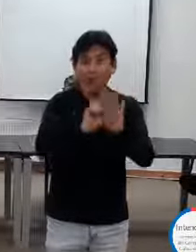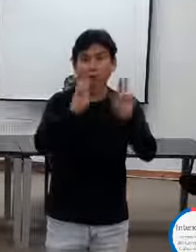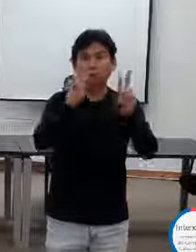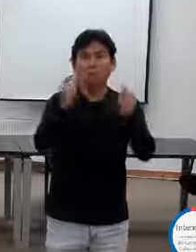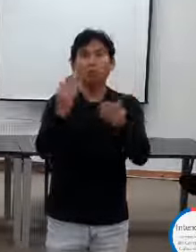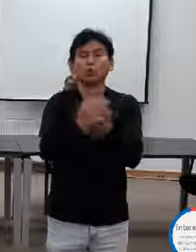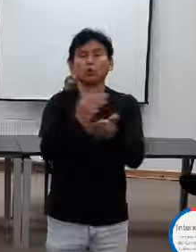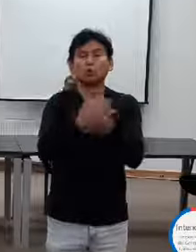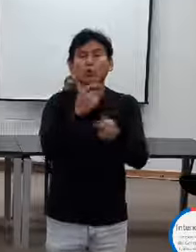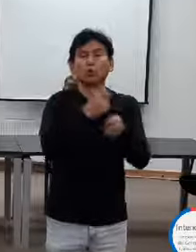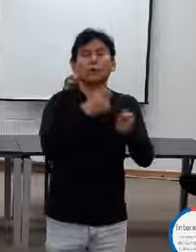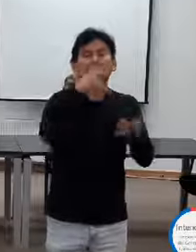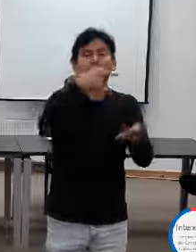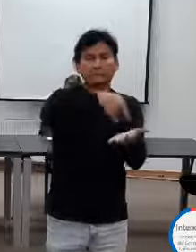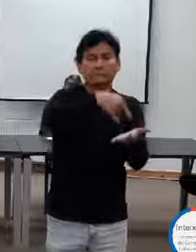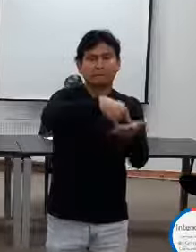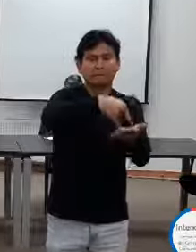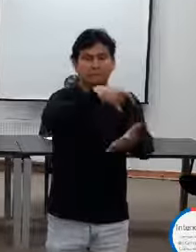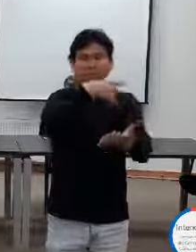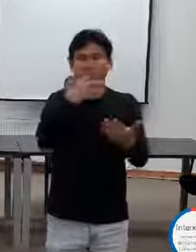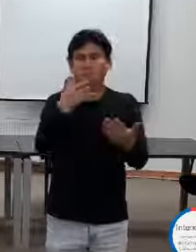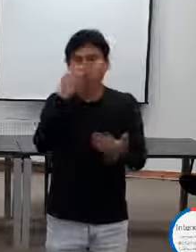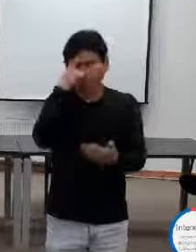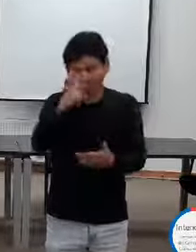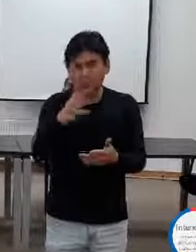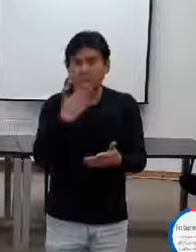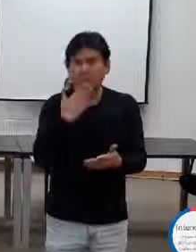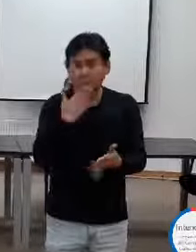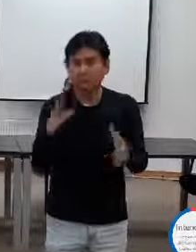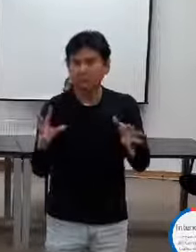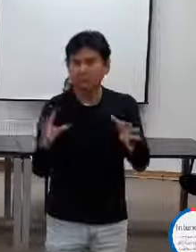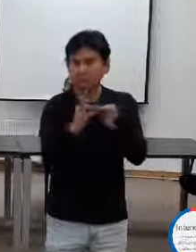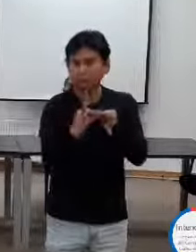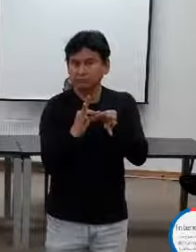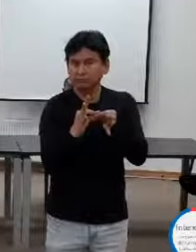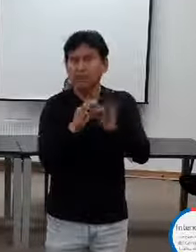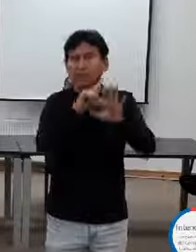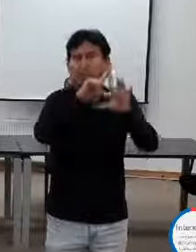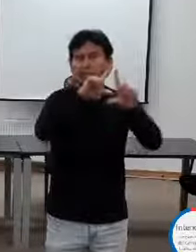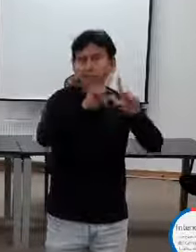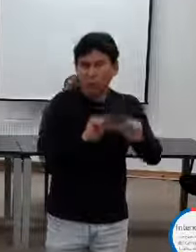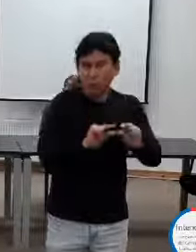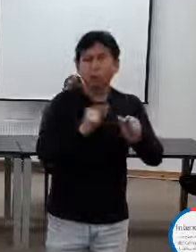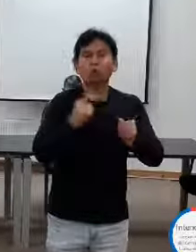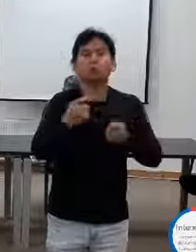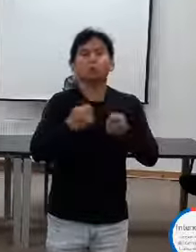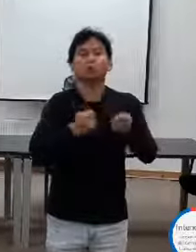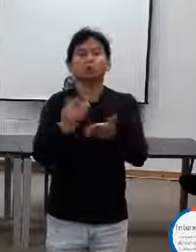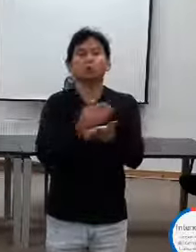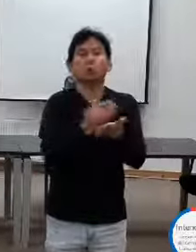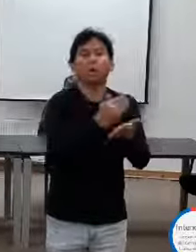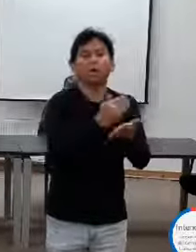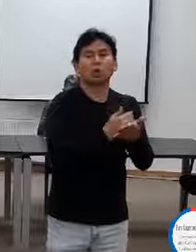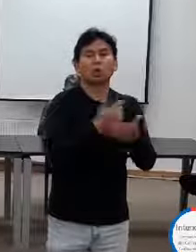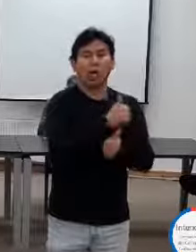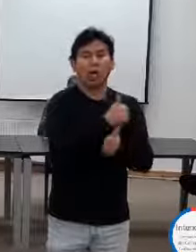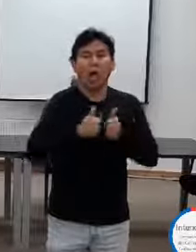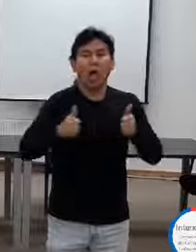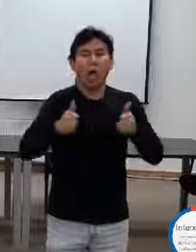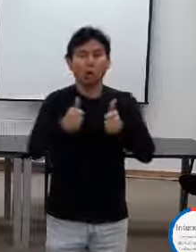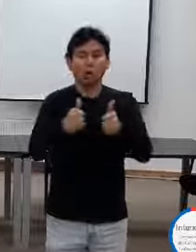a los parlamentarios de nuestro país, pero junto con ello también se reducen los sueldos de autoridades estatales